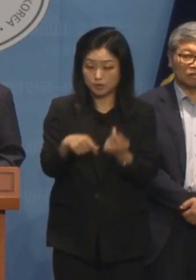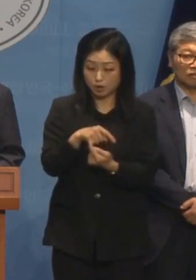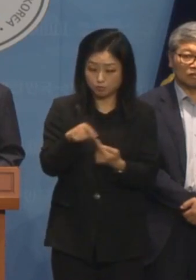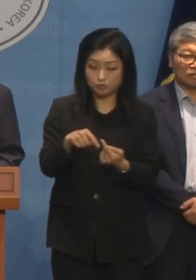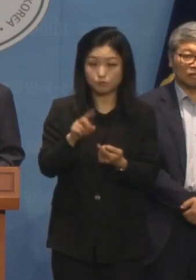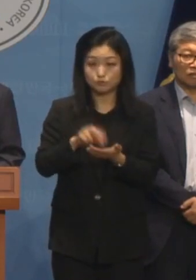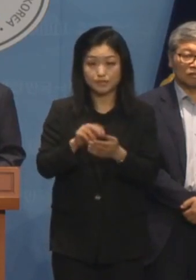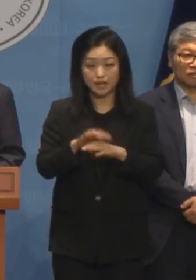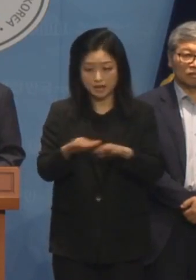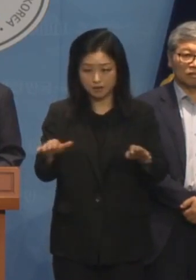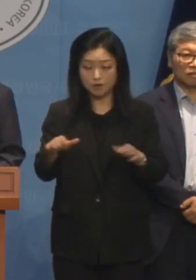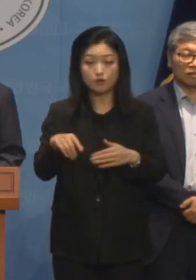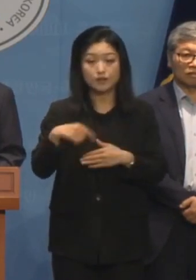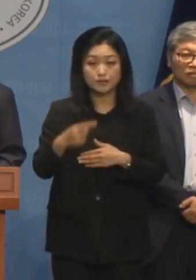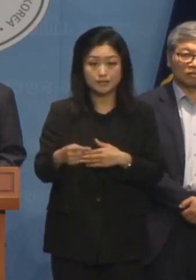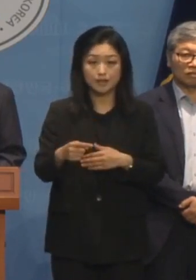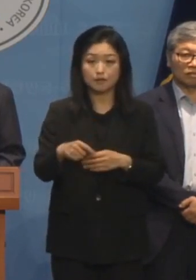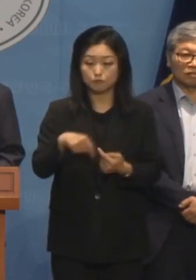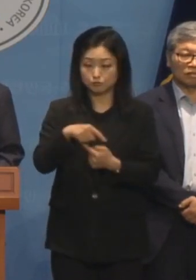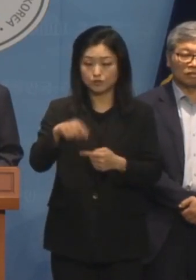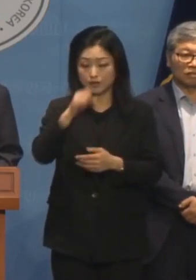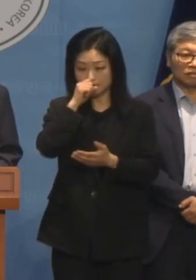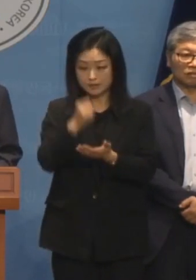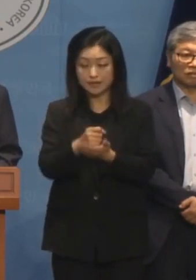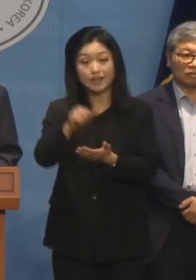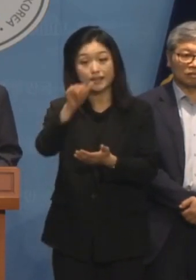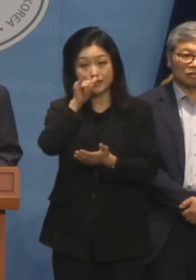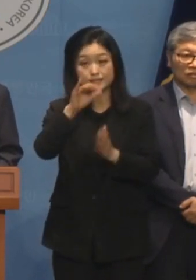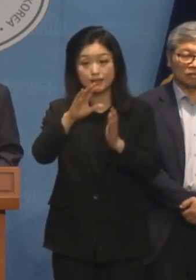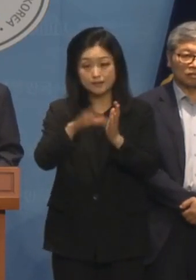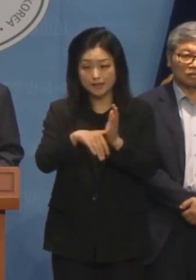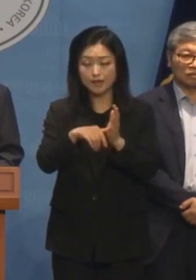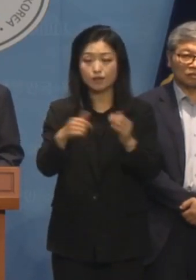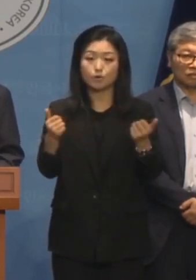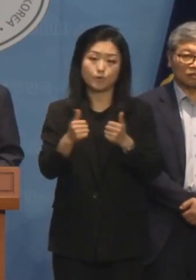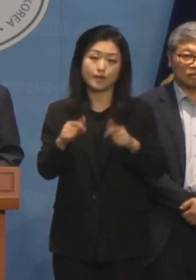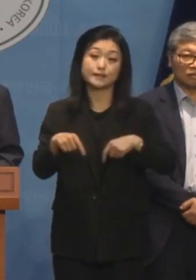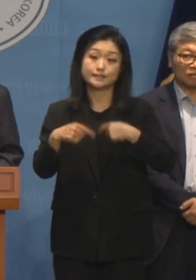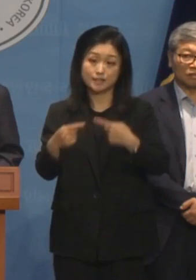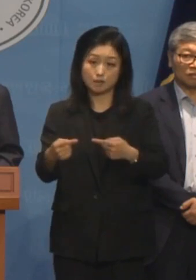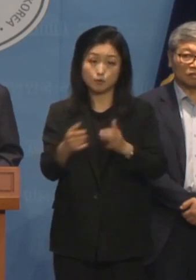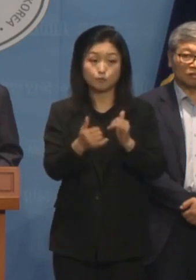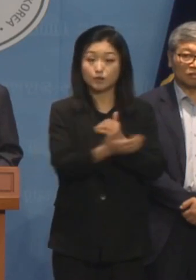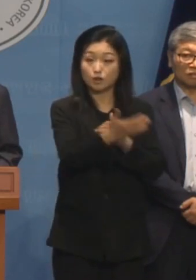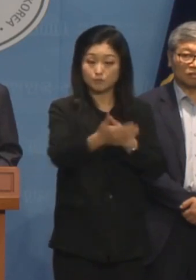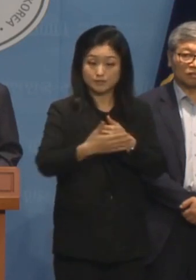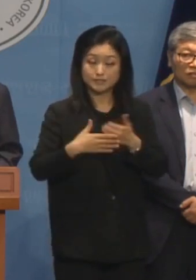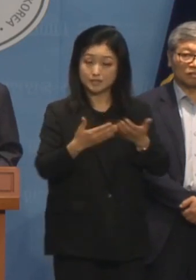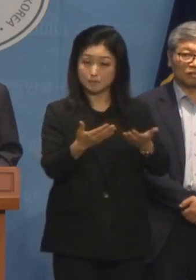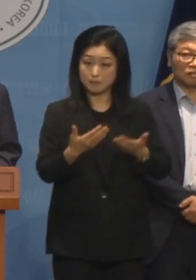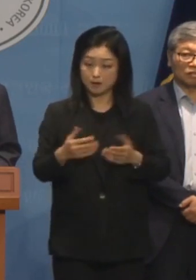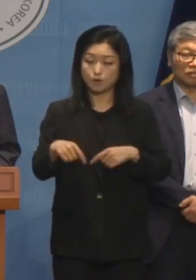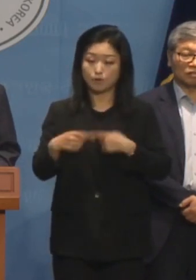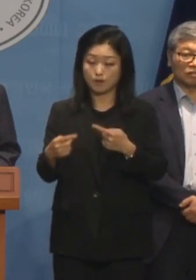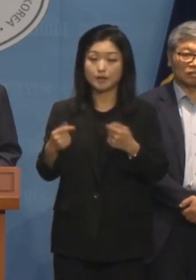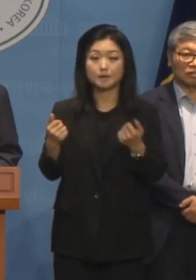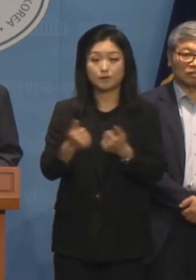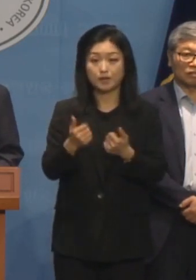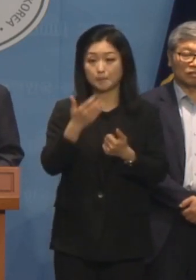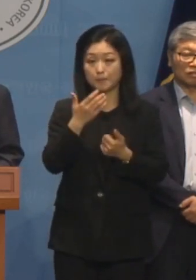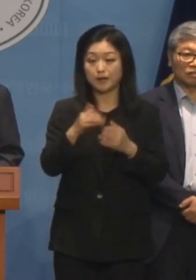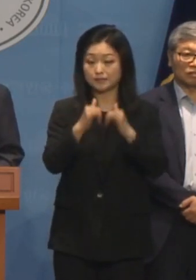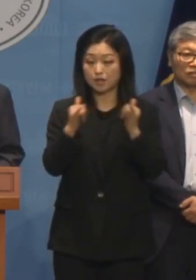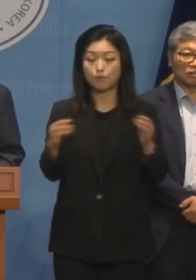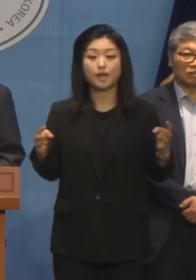문제들이 해소되고 정상적으로 작동하도록 개선된다면 국민들의 지지와 성원에 힘입어 진정한 사회적